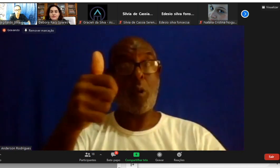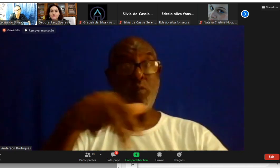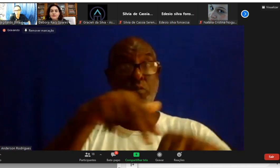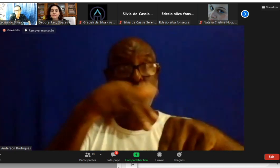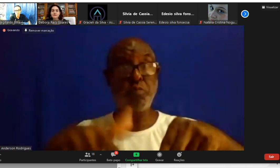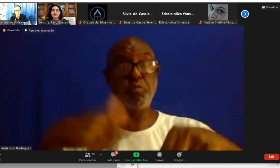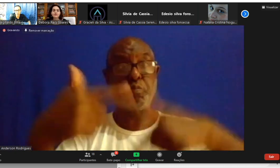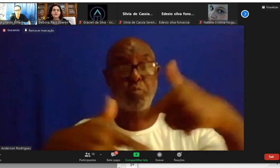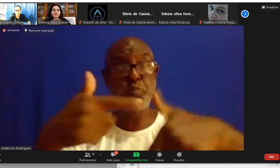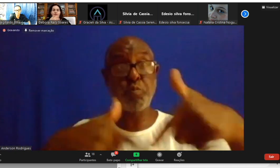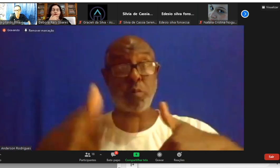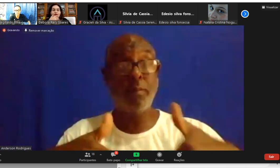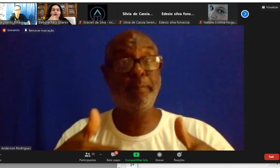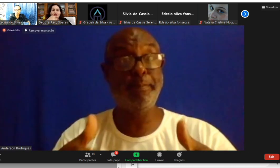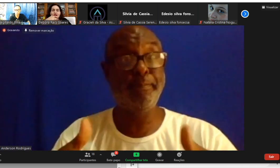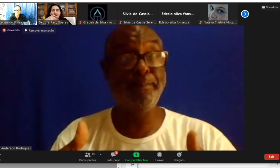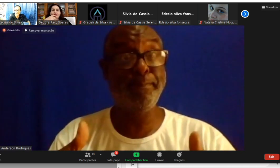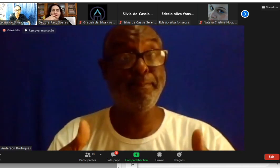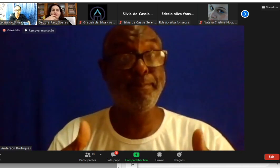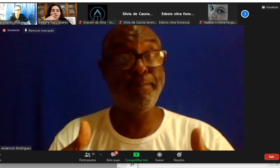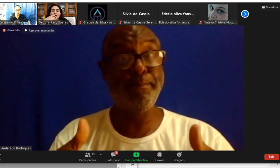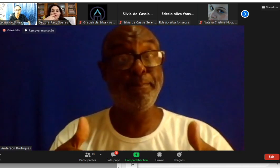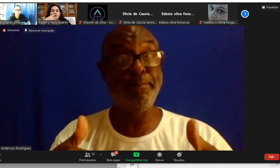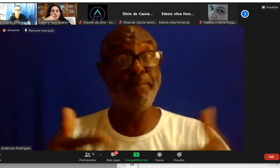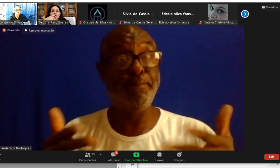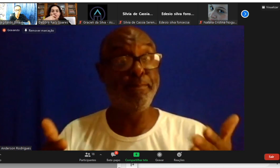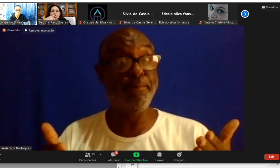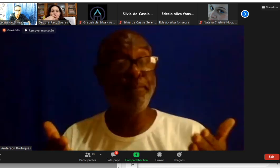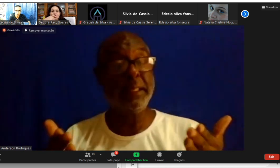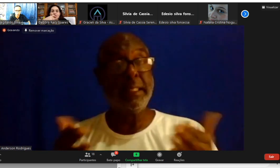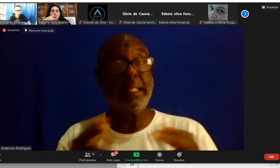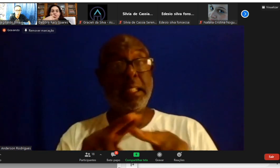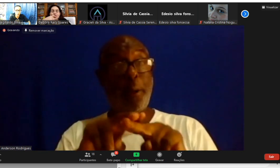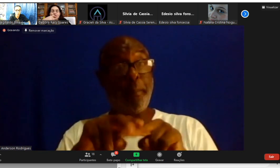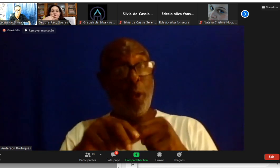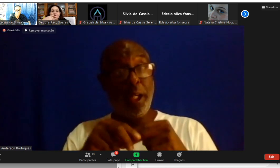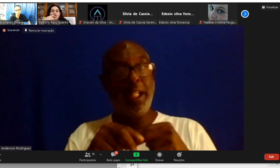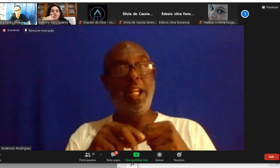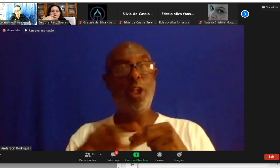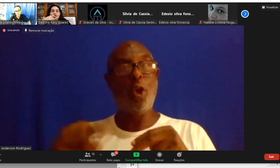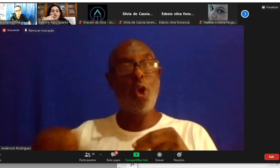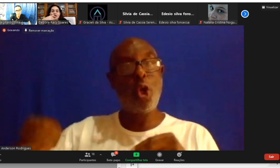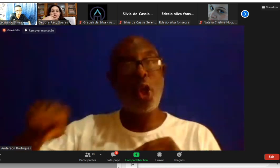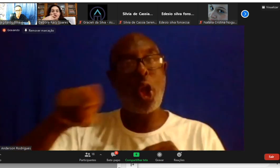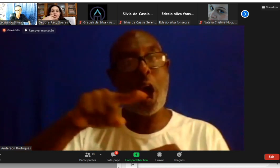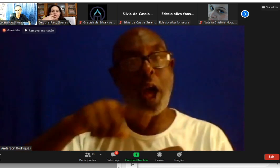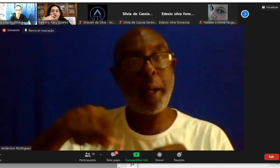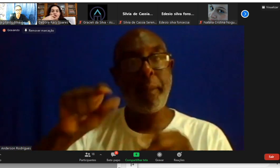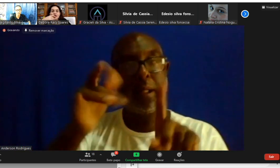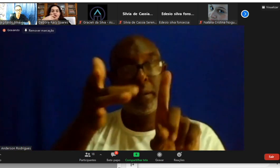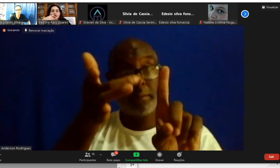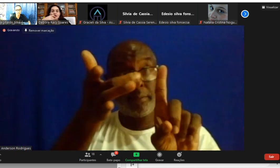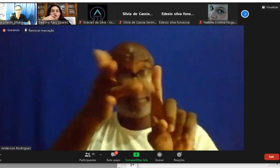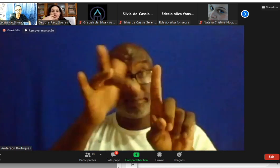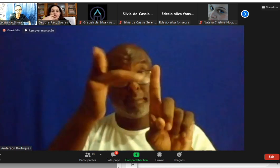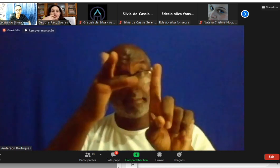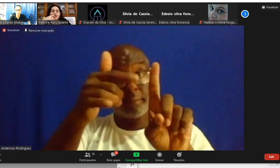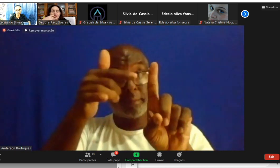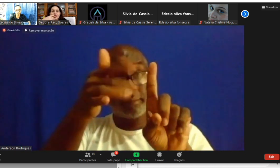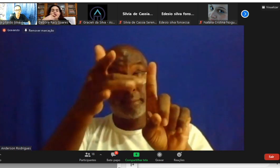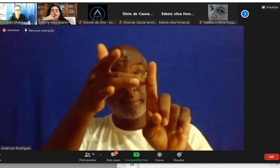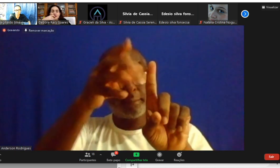Eu não sou ouvinte, né? Então, o trabalho que nós fazemos nesse núcleo é muito bom. Infelizmente, tem essas questões